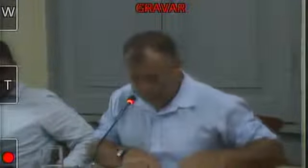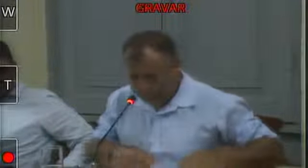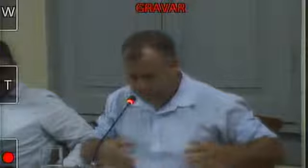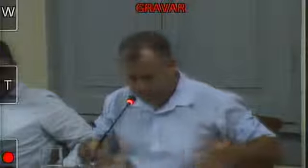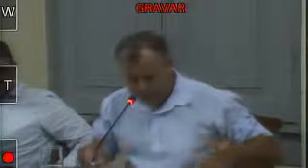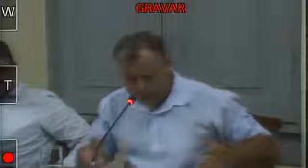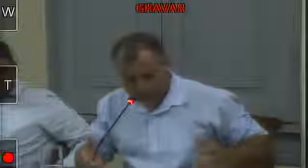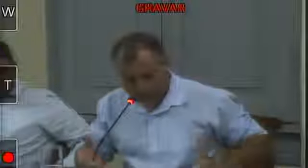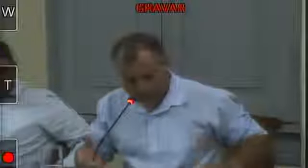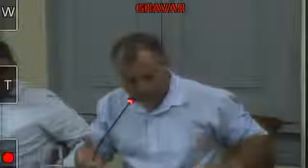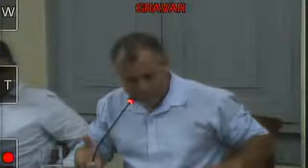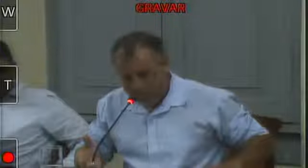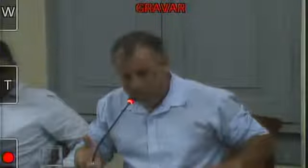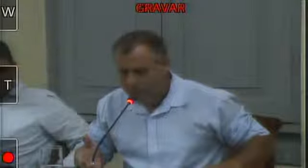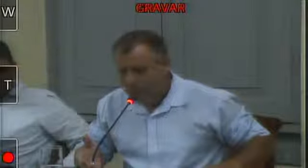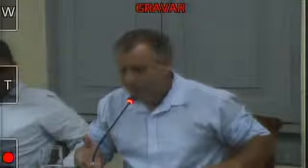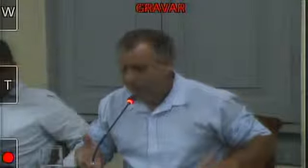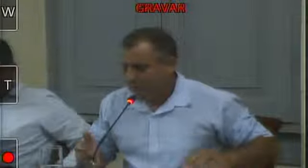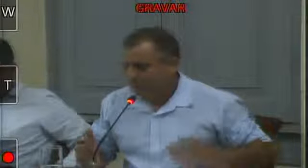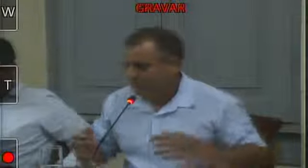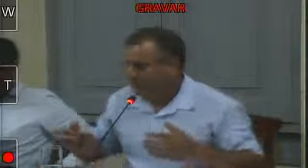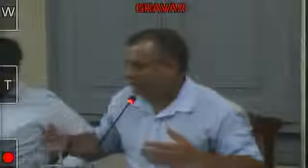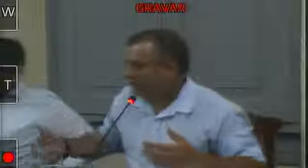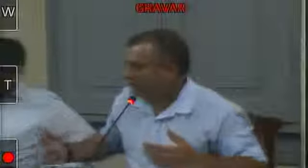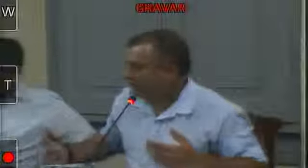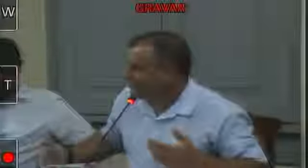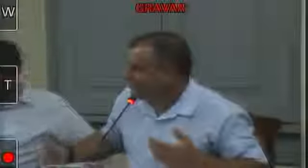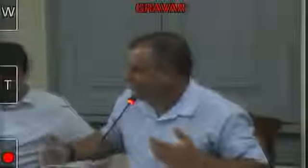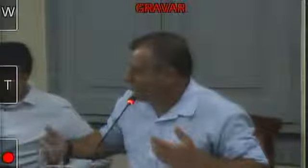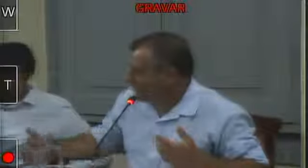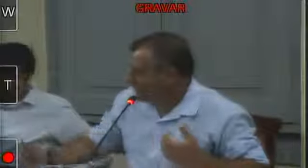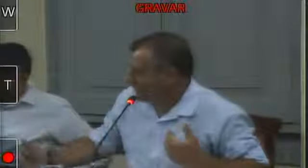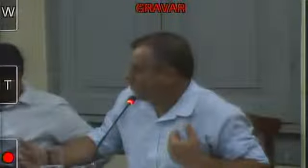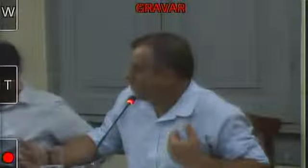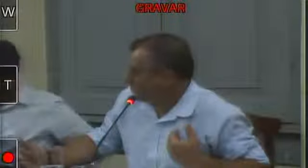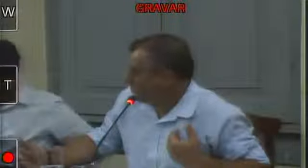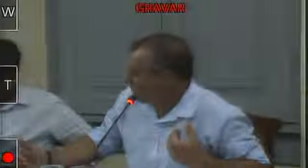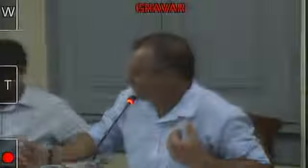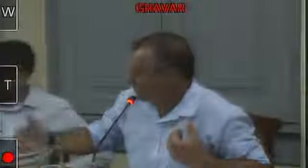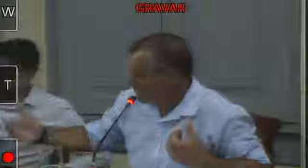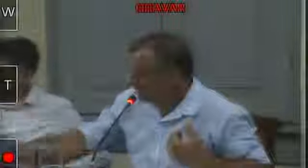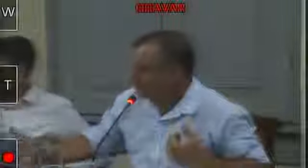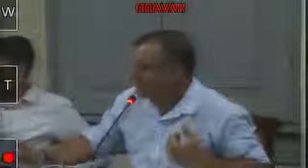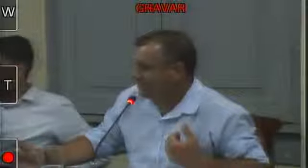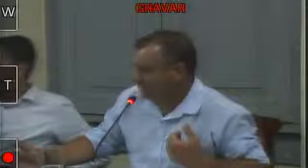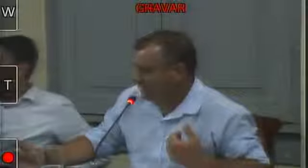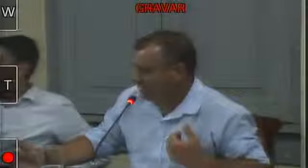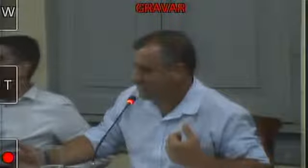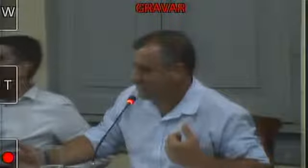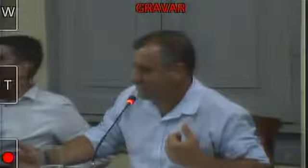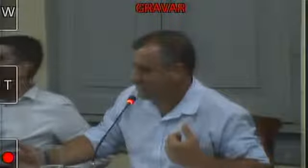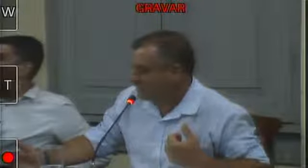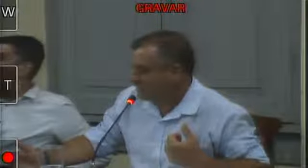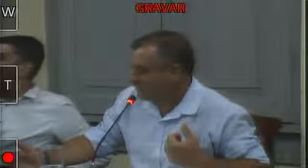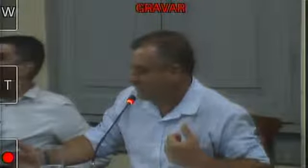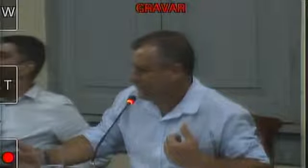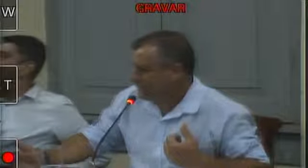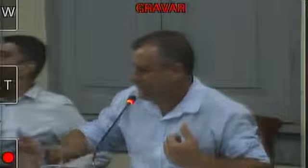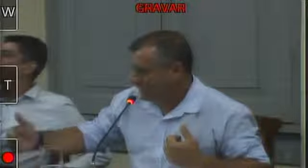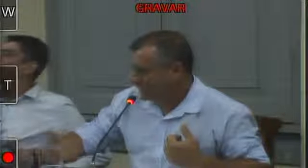Então, a gente lendo o decreto aqui, o decreto não fala de medidas educativas, poderia ser batido isso